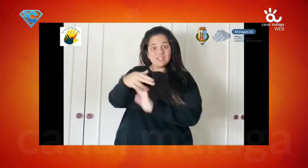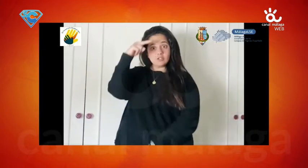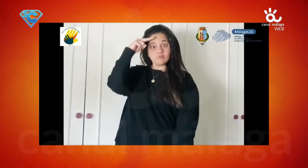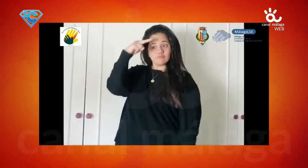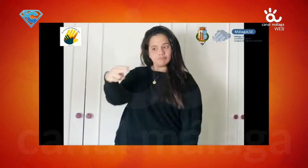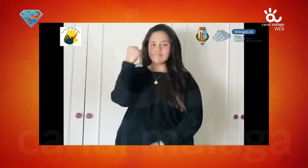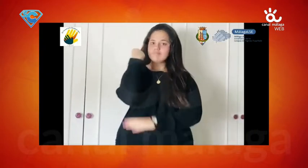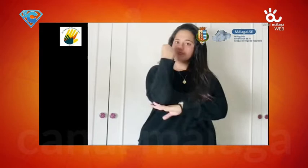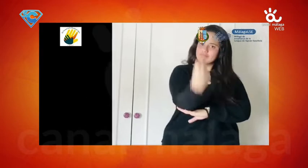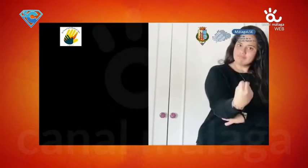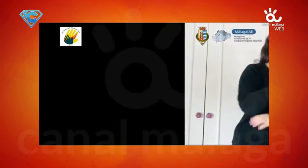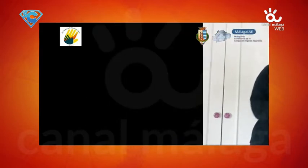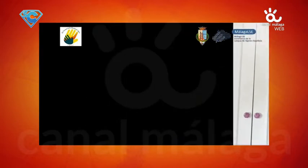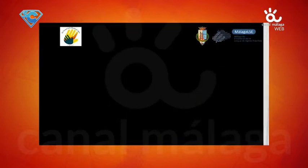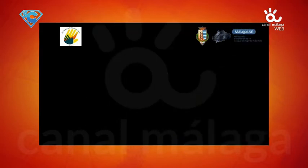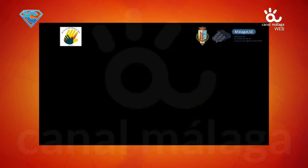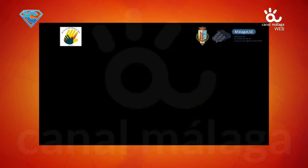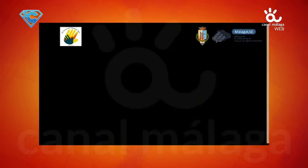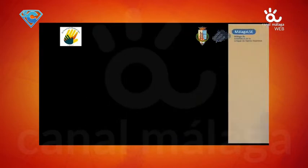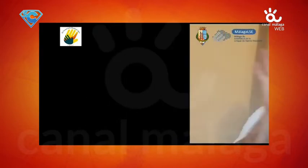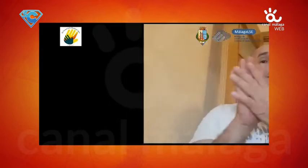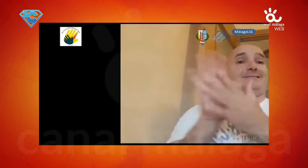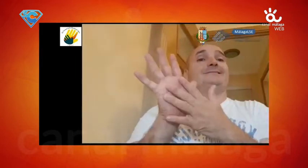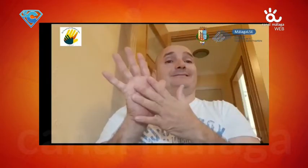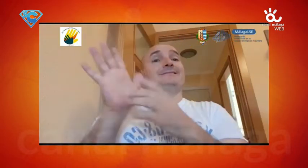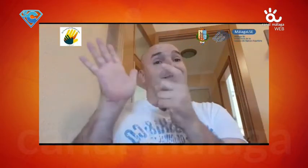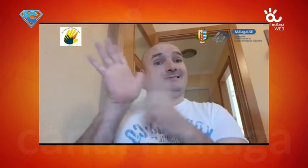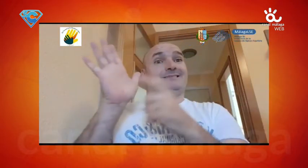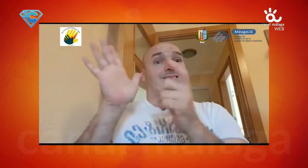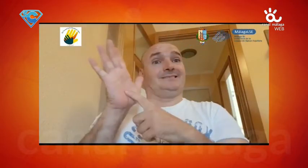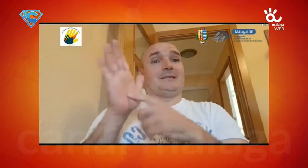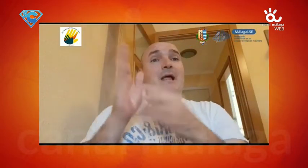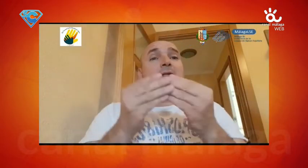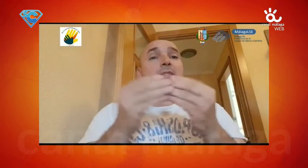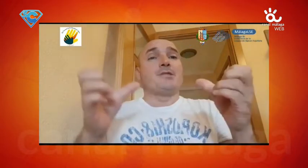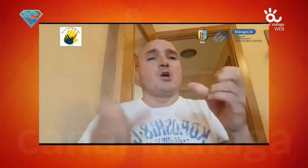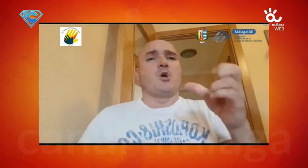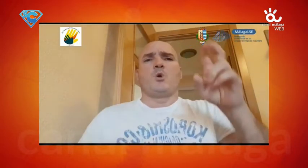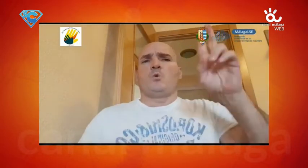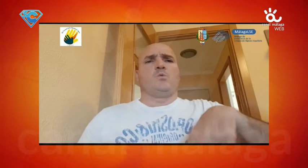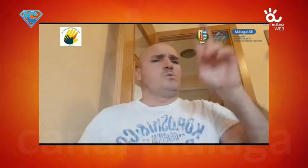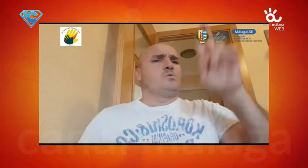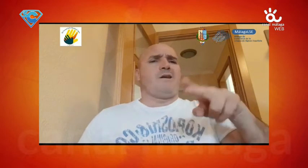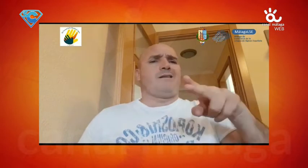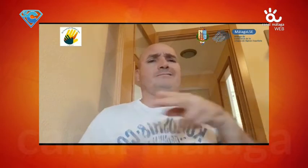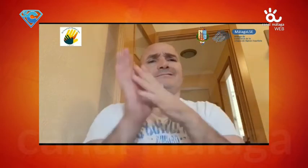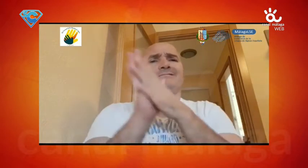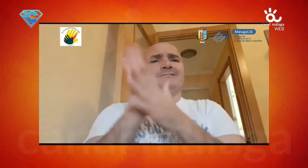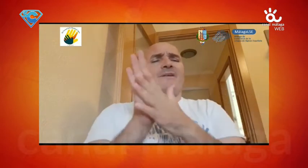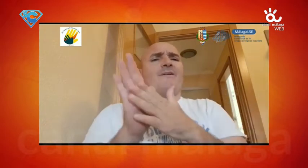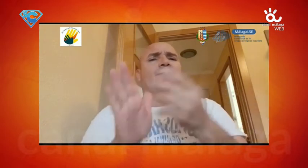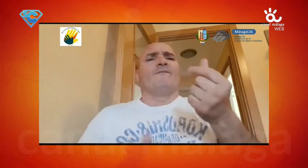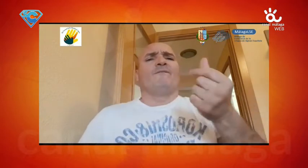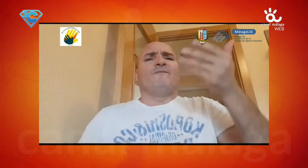Hay que respetar y apoyar la lengua de signos. La lengua de signos nunca desaparecerá.